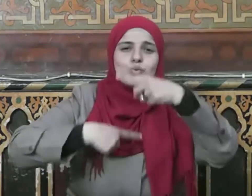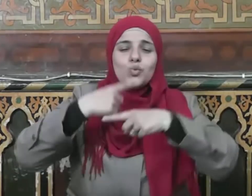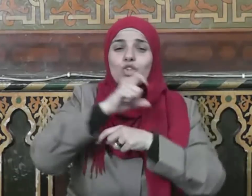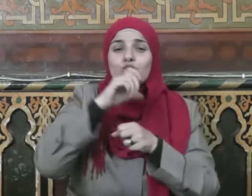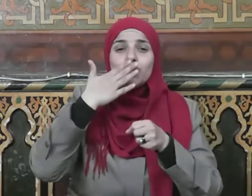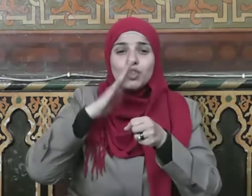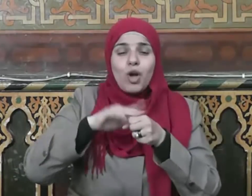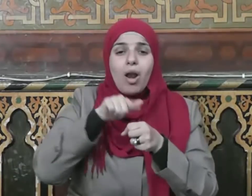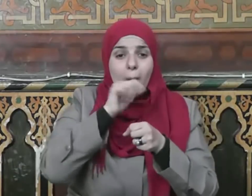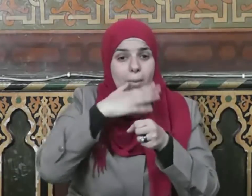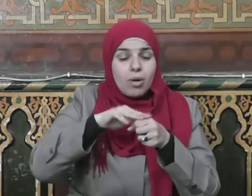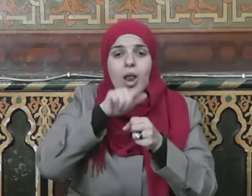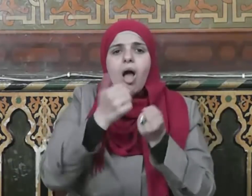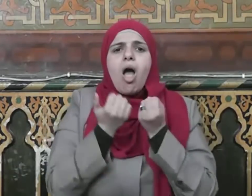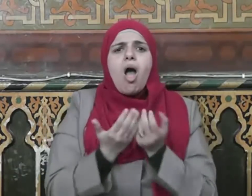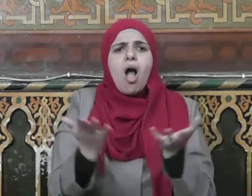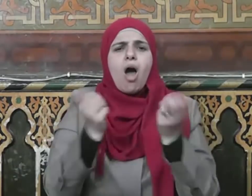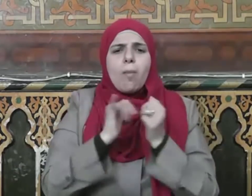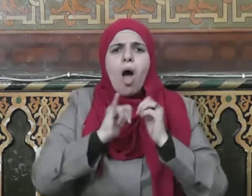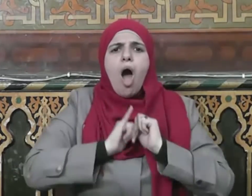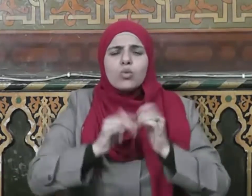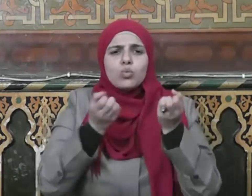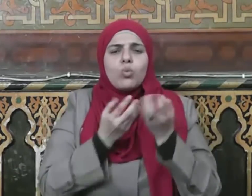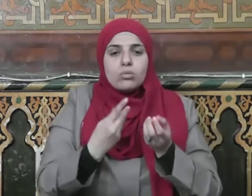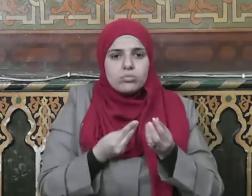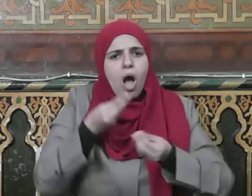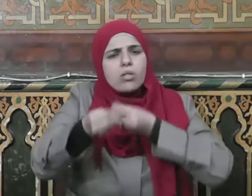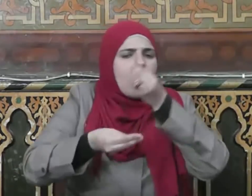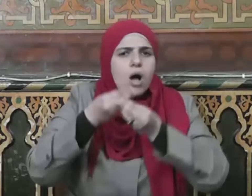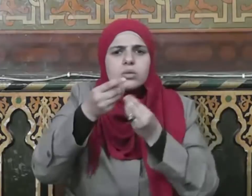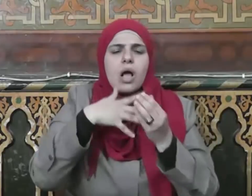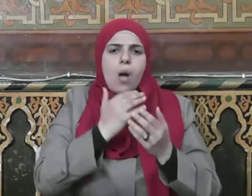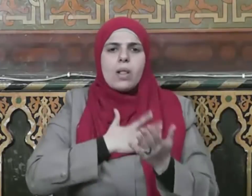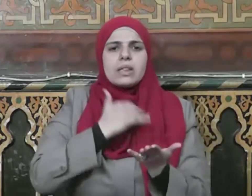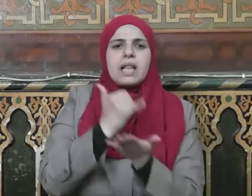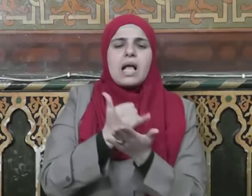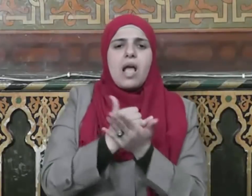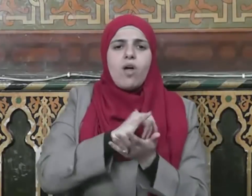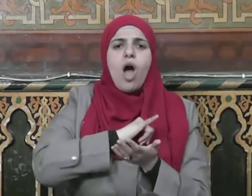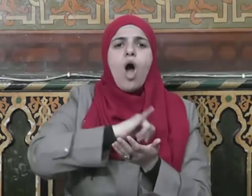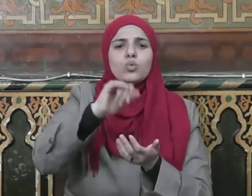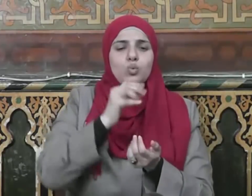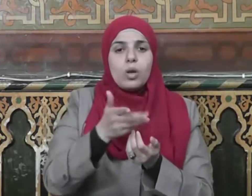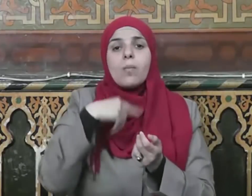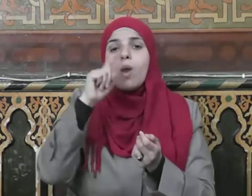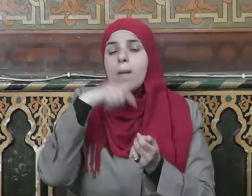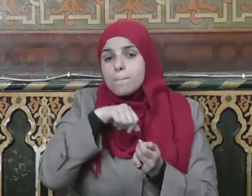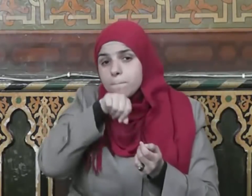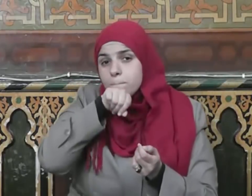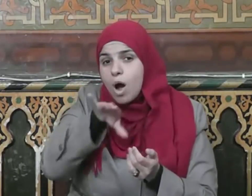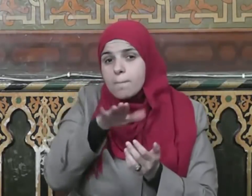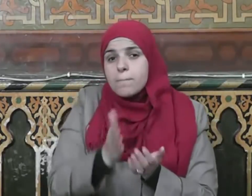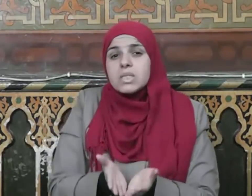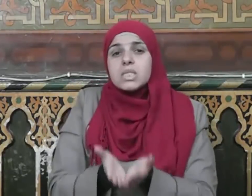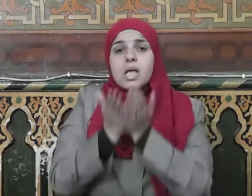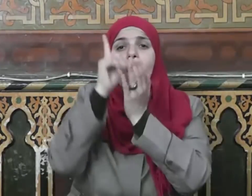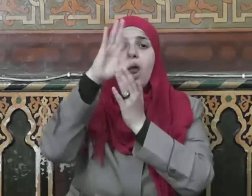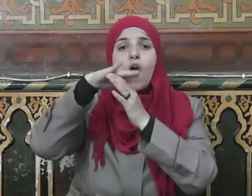الجود والكرم والسخاء والعطاء والتكافل، فقد كان نبينا صلى الله عليه وسلم